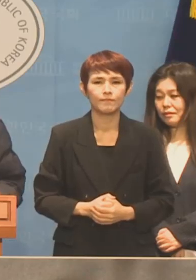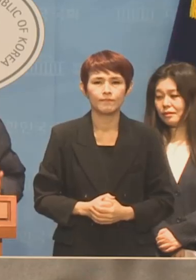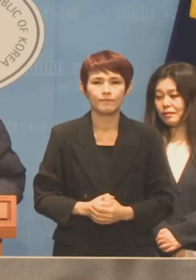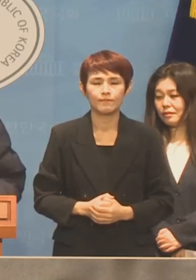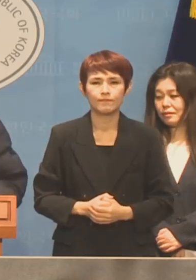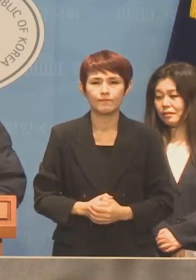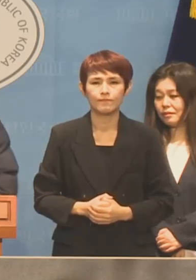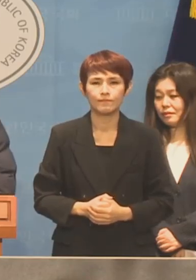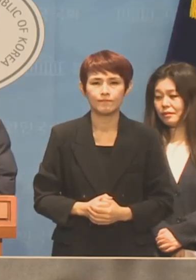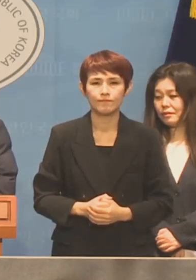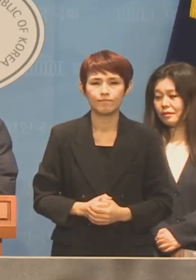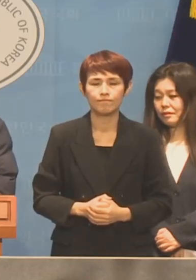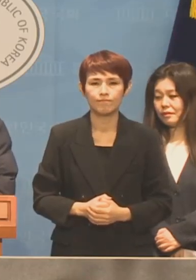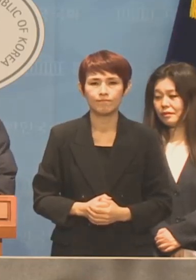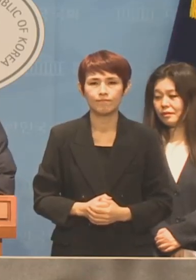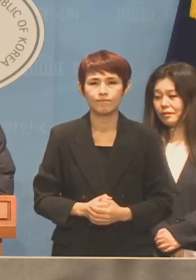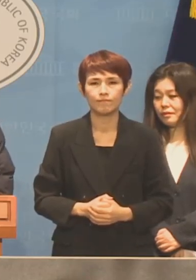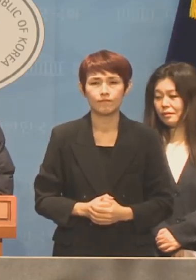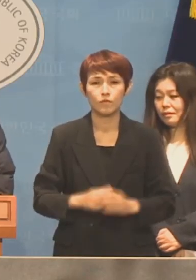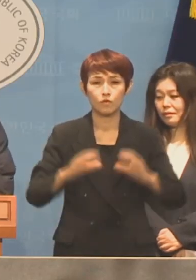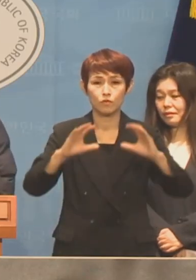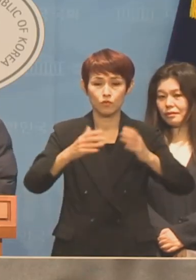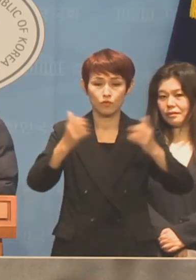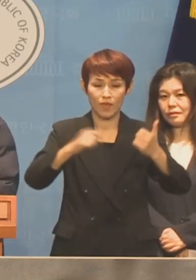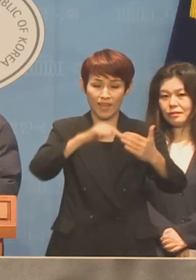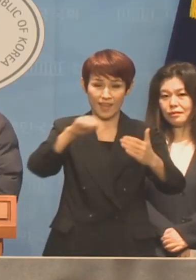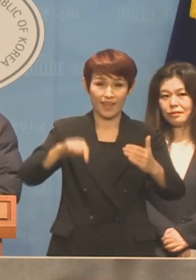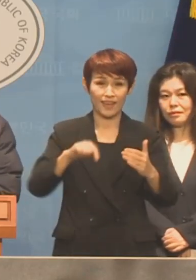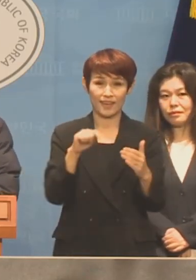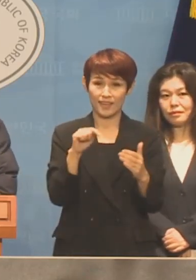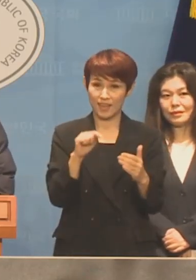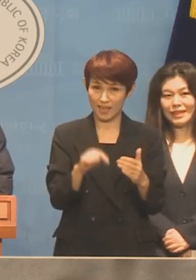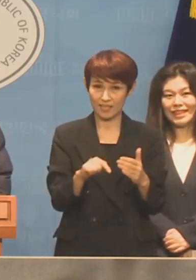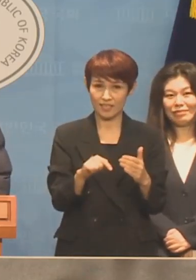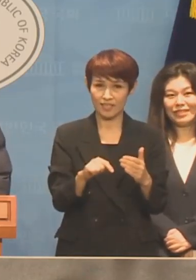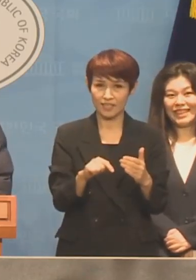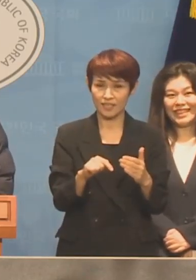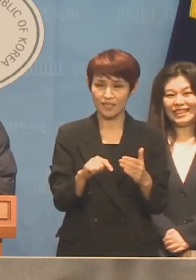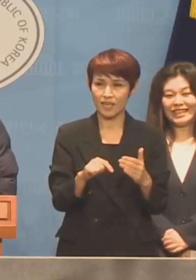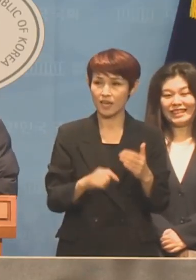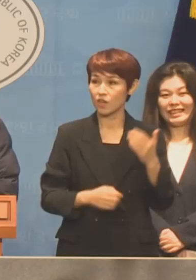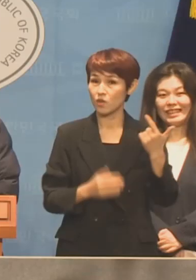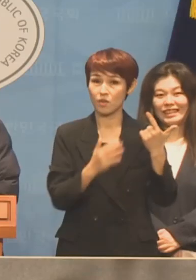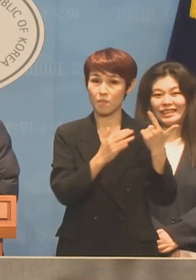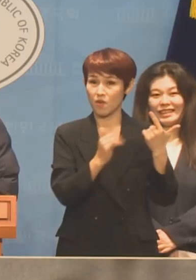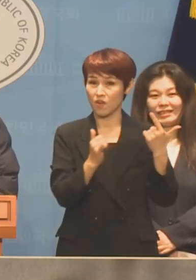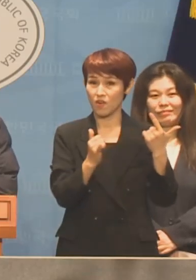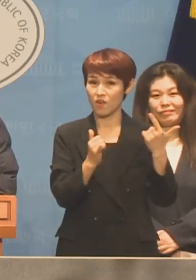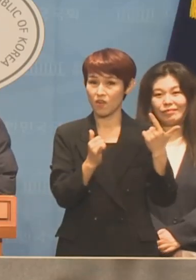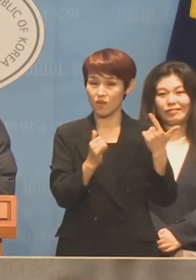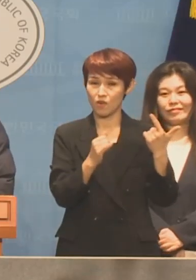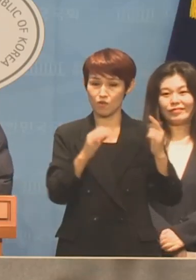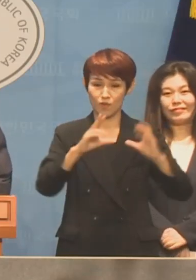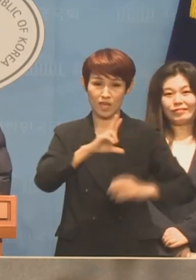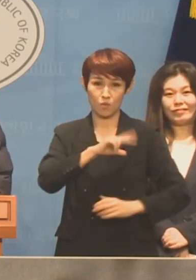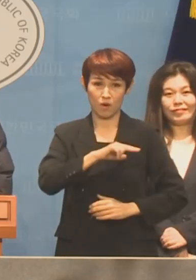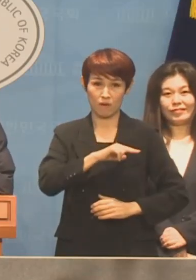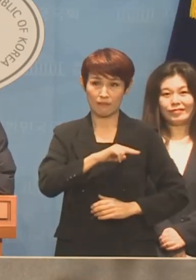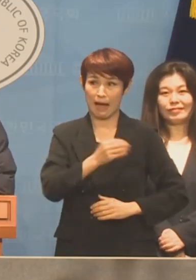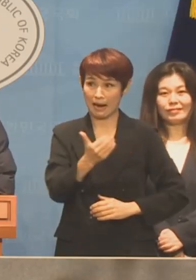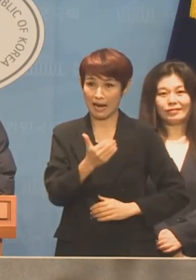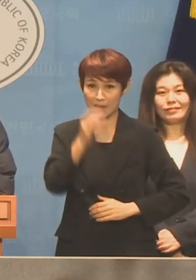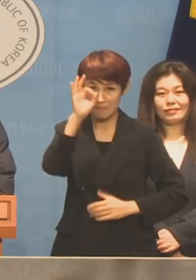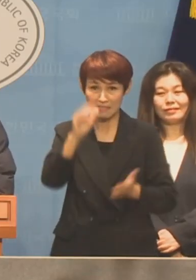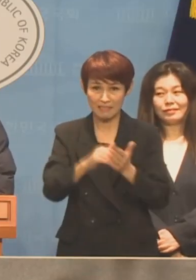지금 어떻게 보면은 이 국회 안에는 아까 그 6명의 국회의원 같은 분들은 아주 나쁜